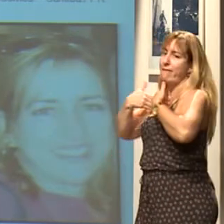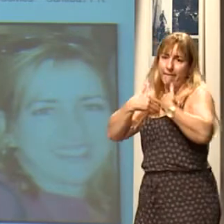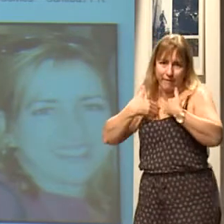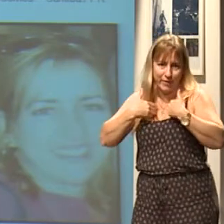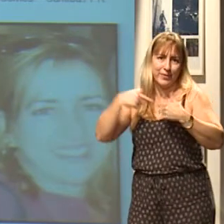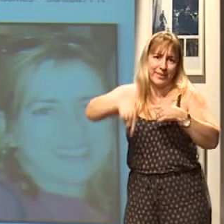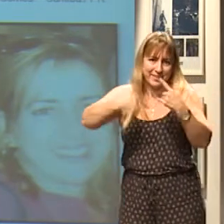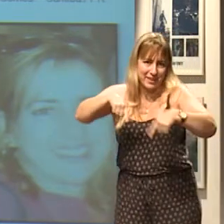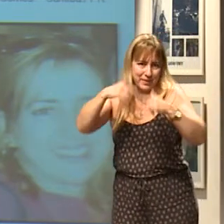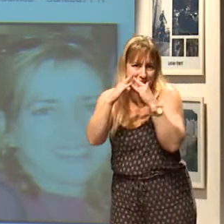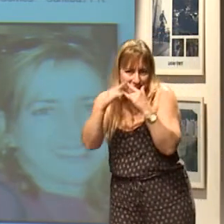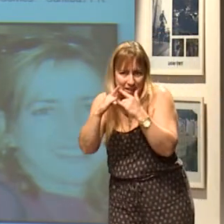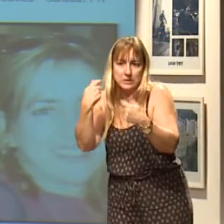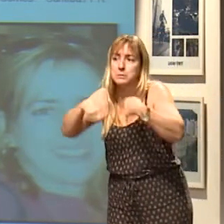DESU. Tem eu também,